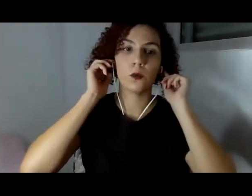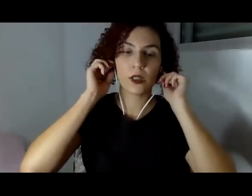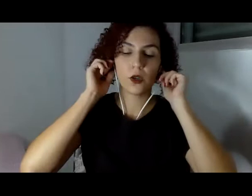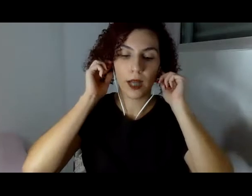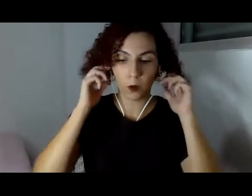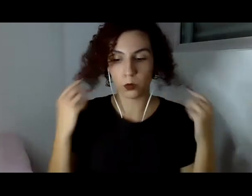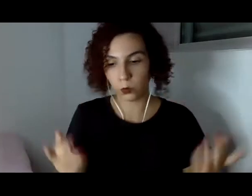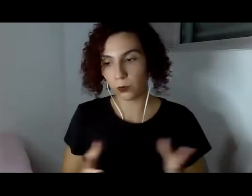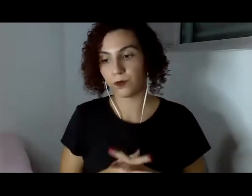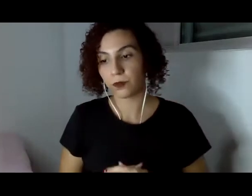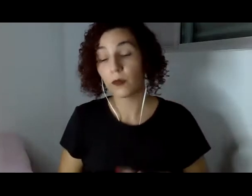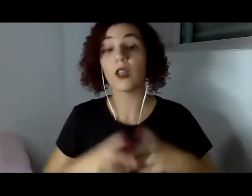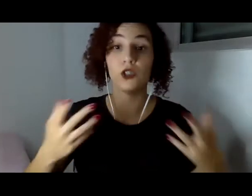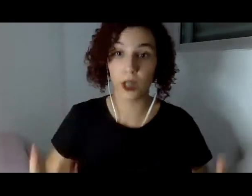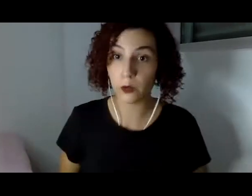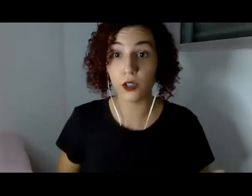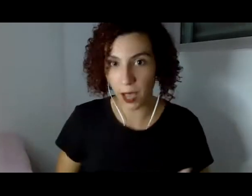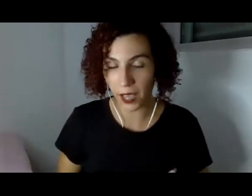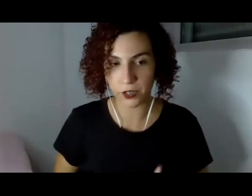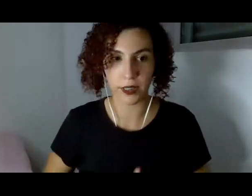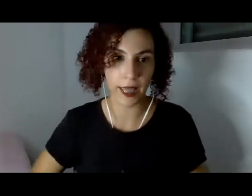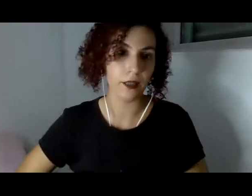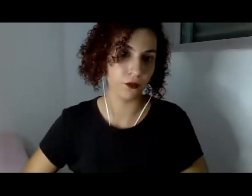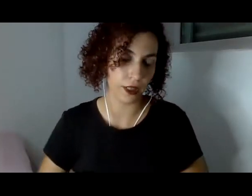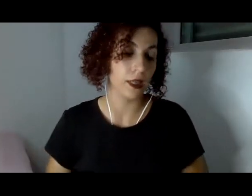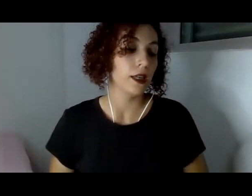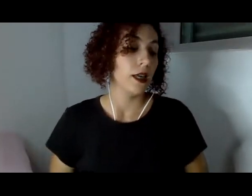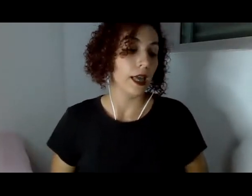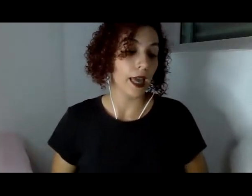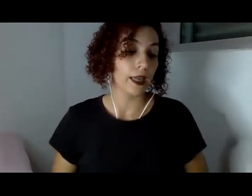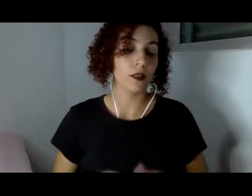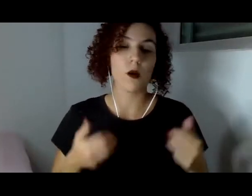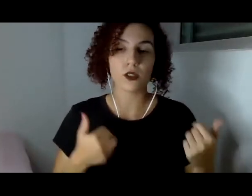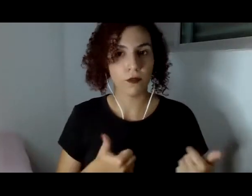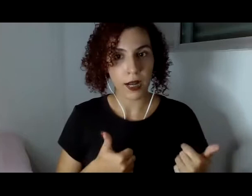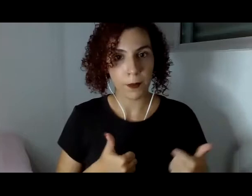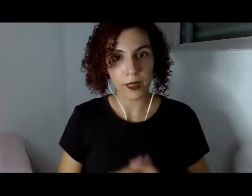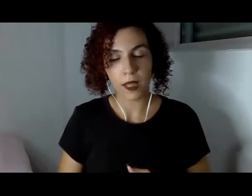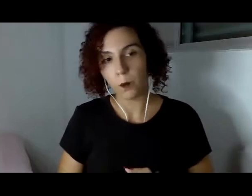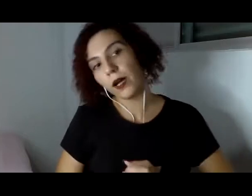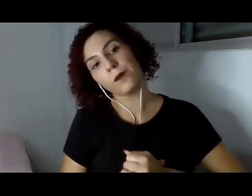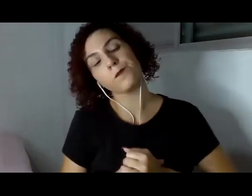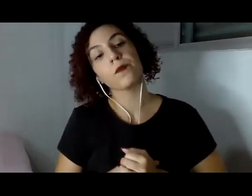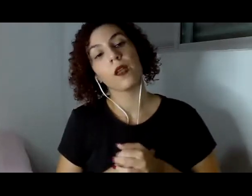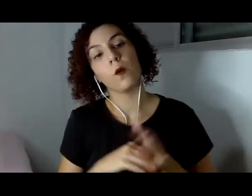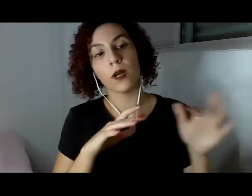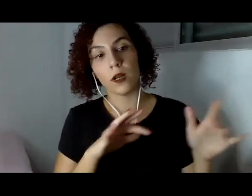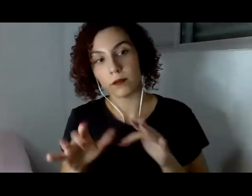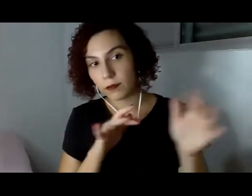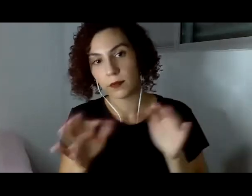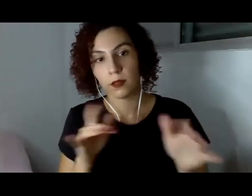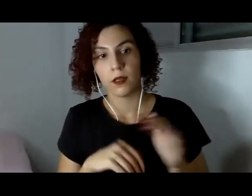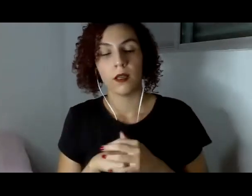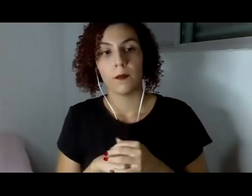o adicional do direito de imagem, né? Enfim. Então, acho que vale a pena dar